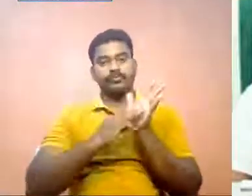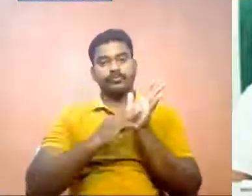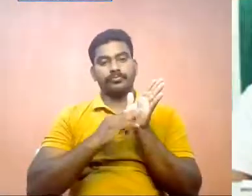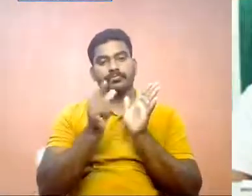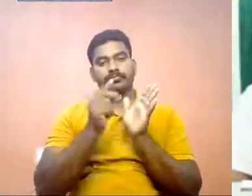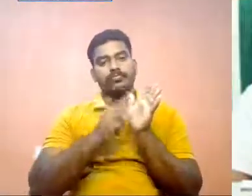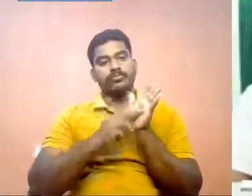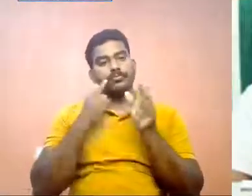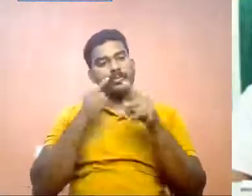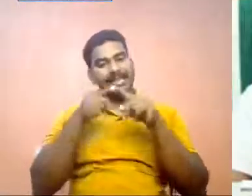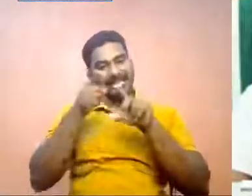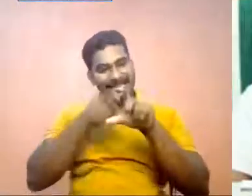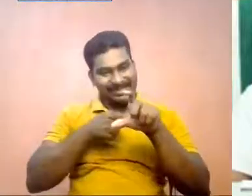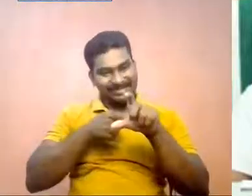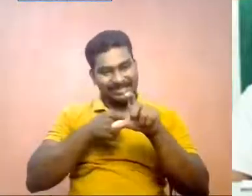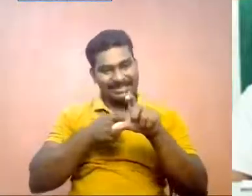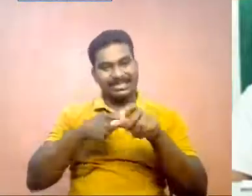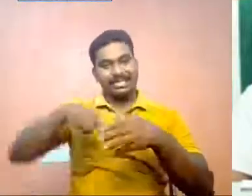ഓരോ സ്ഥലത്തും